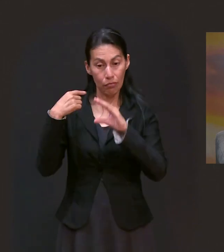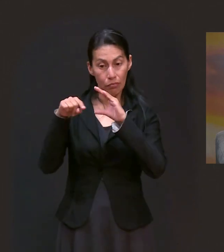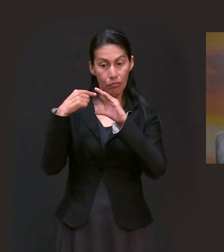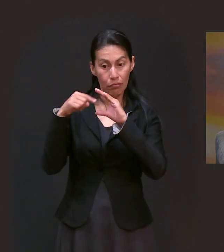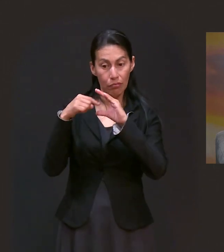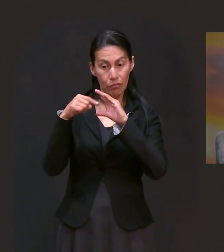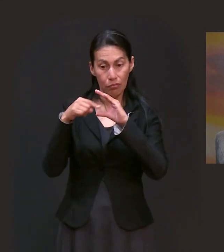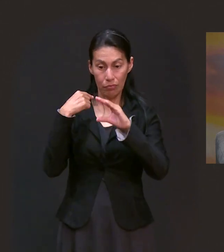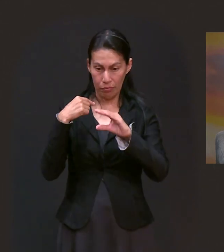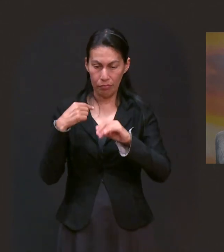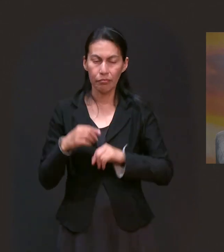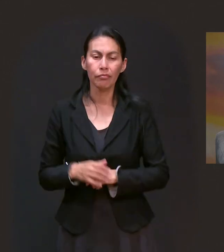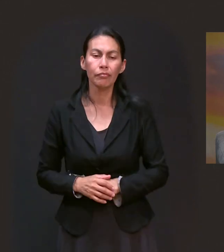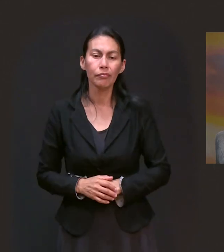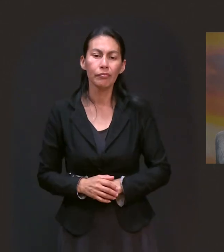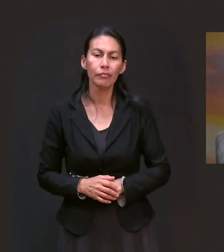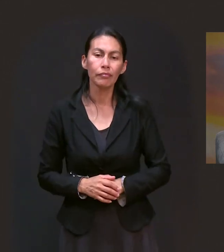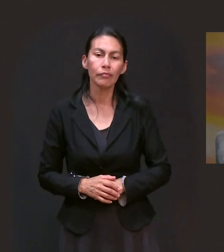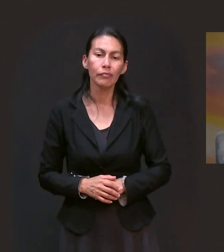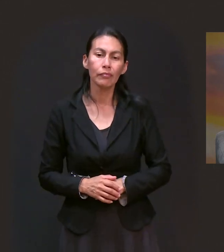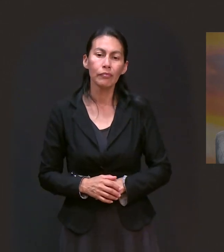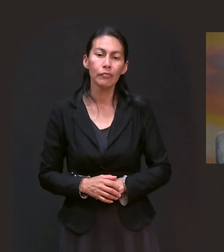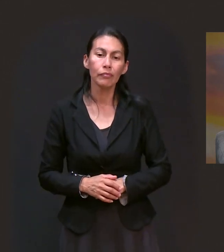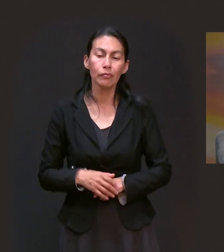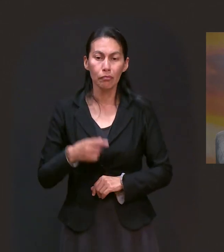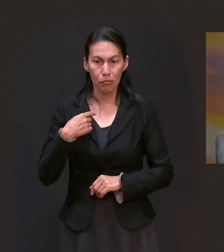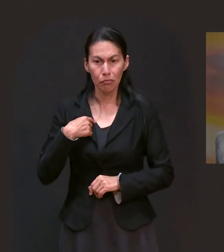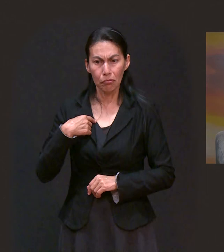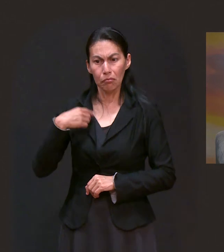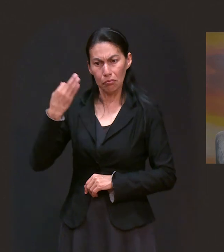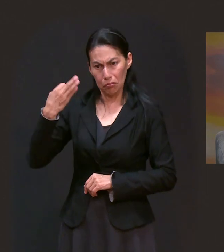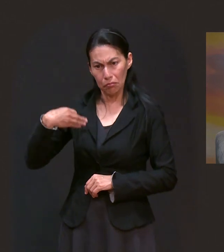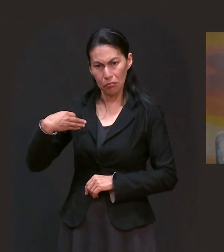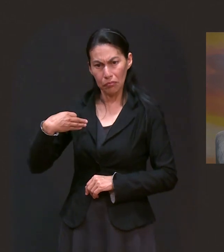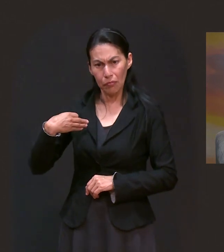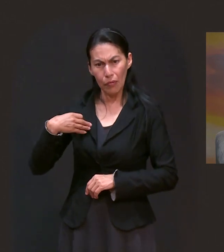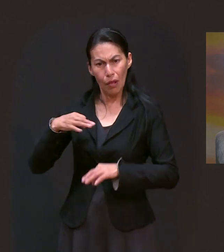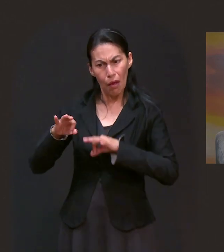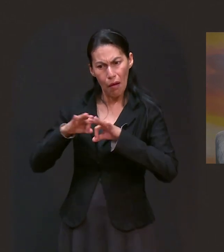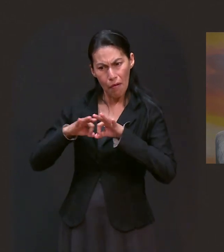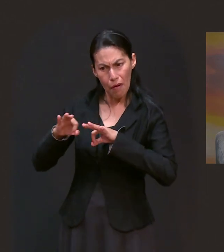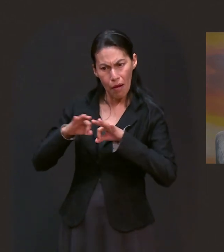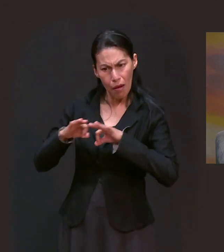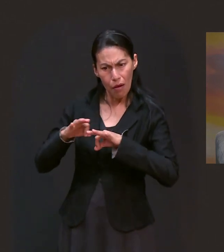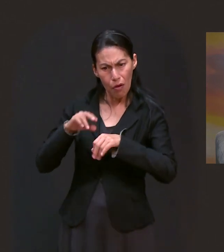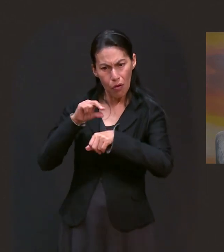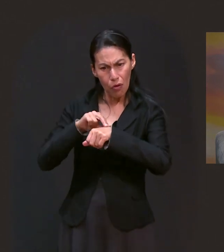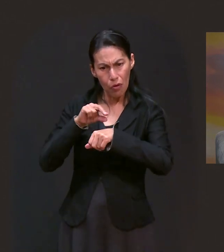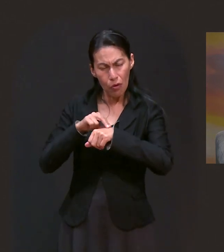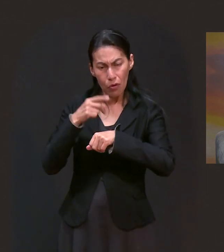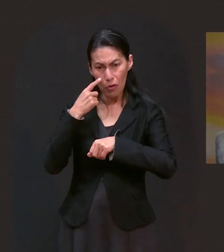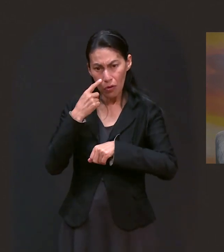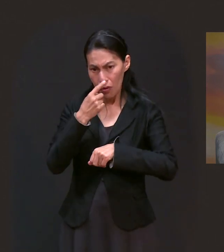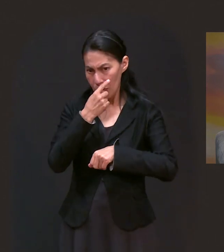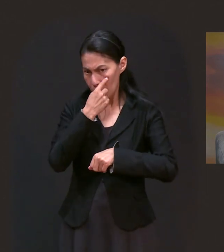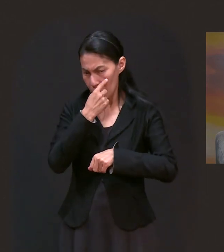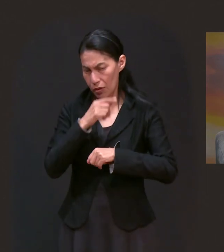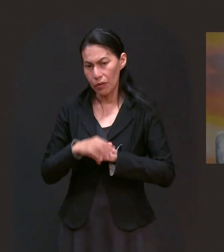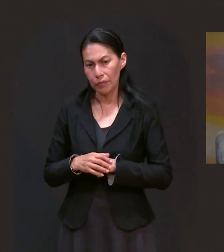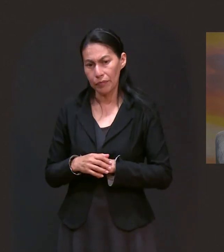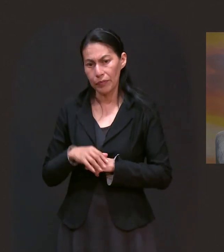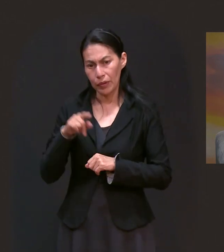y recibí un mail donde dijeron que estaba aceptada para la plaza nacional de oftalmología